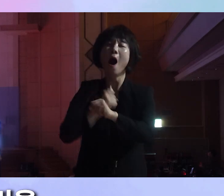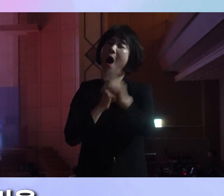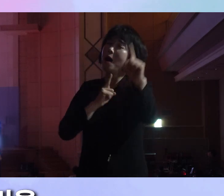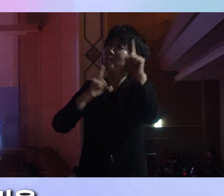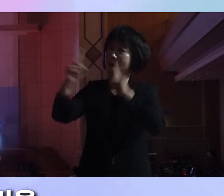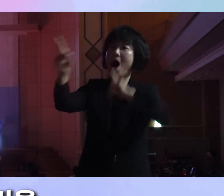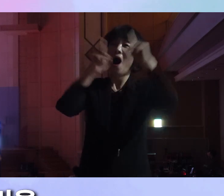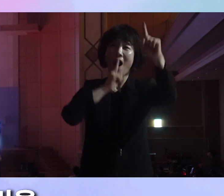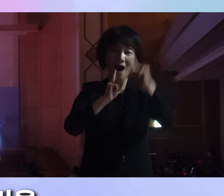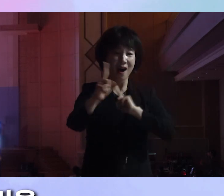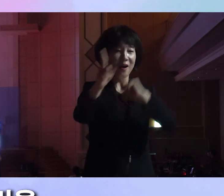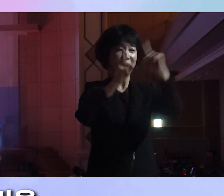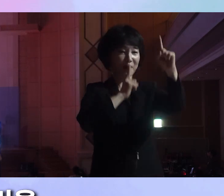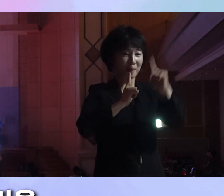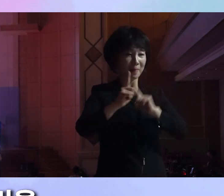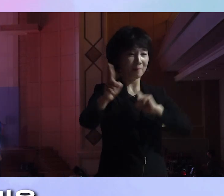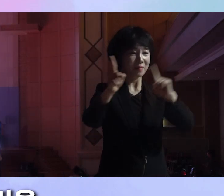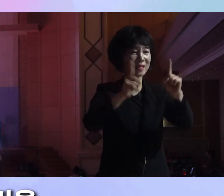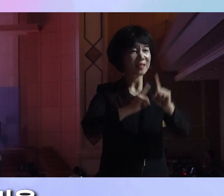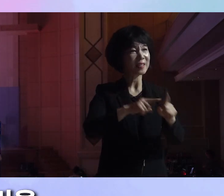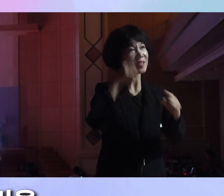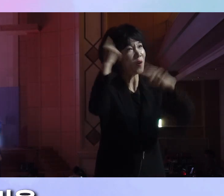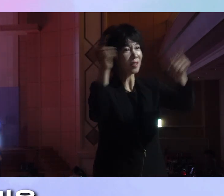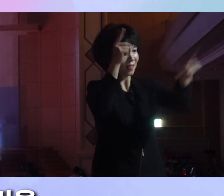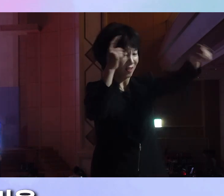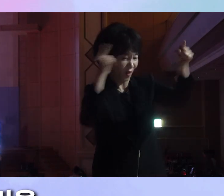세세의 할 말. 정신 차려!